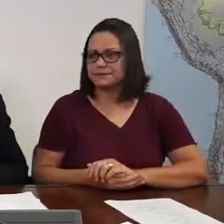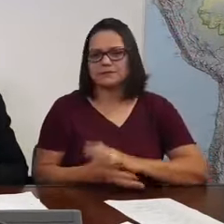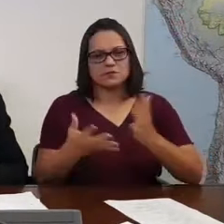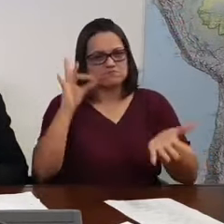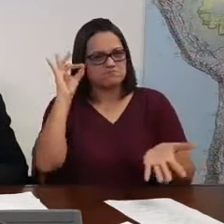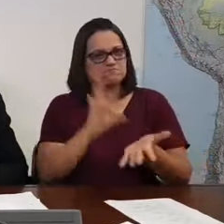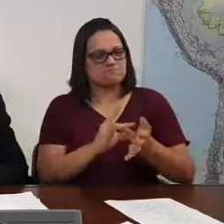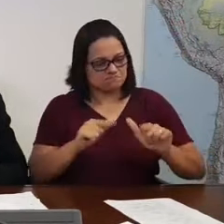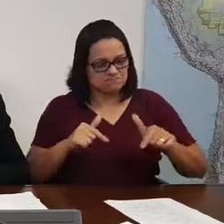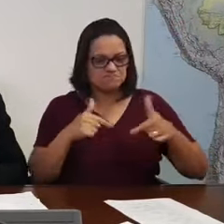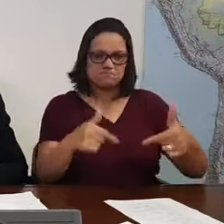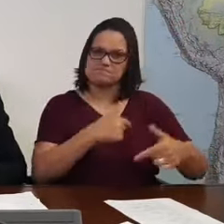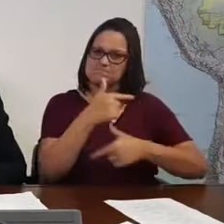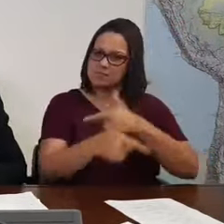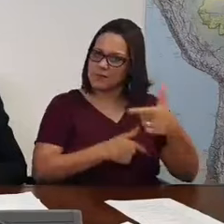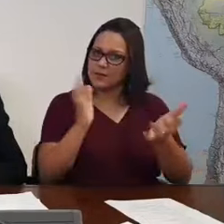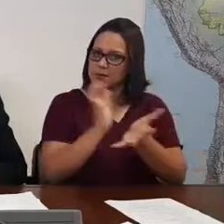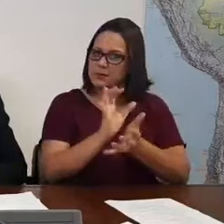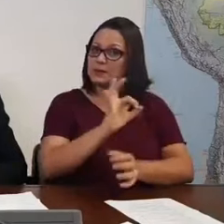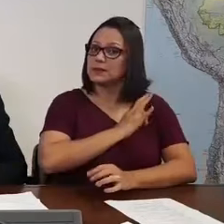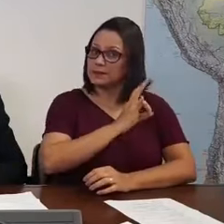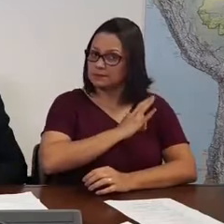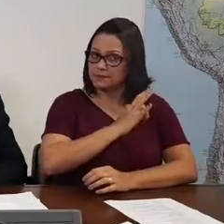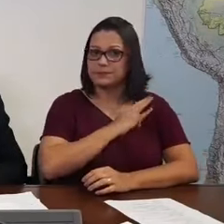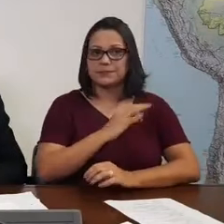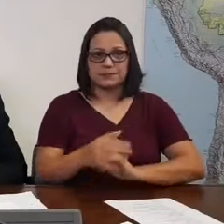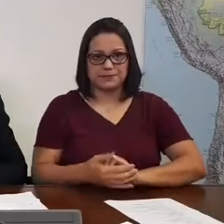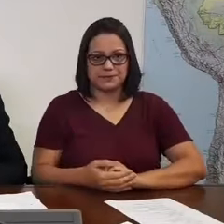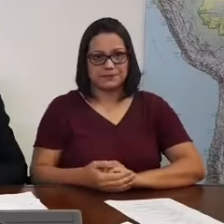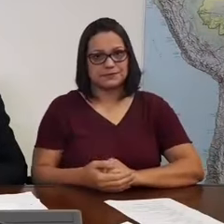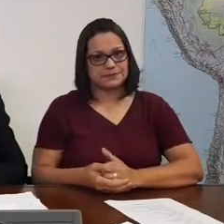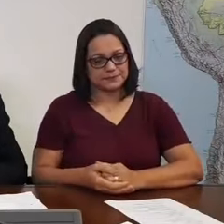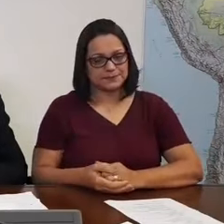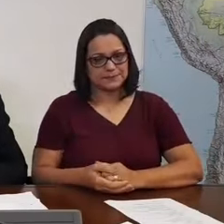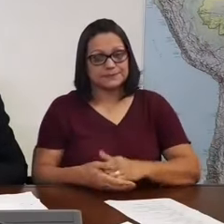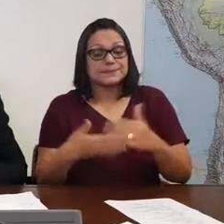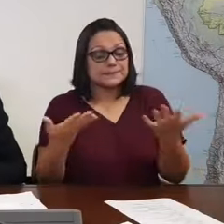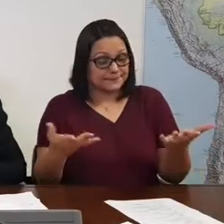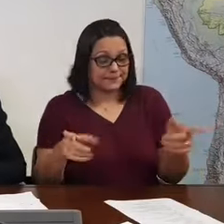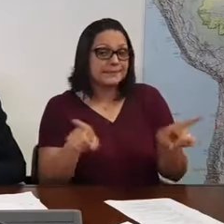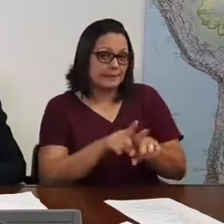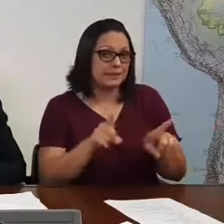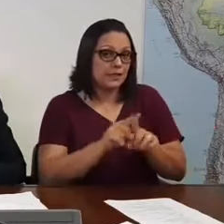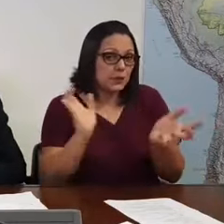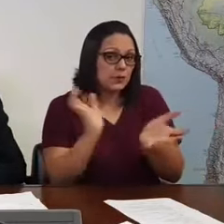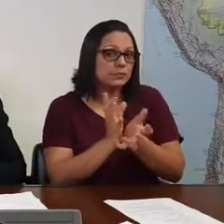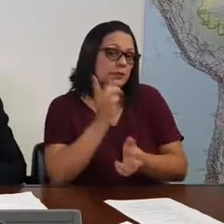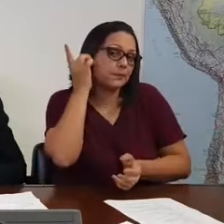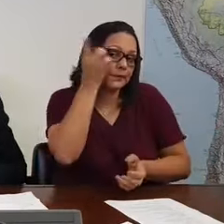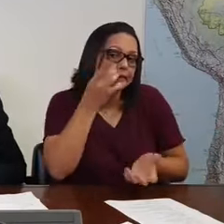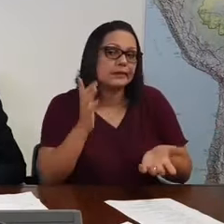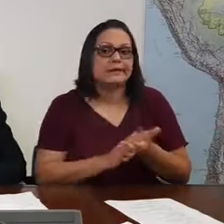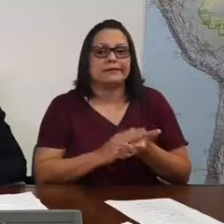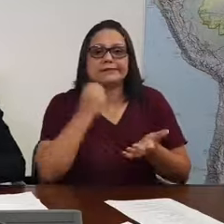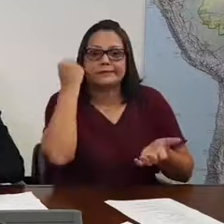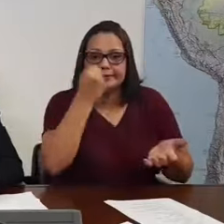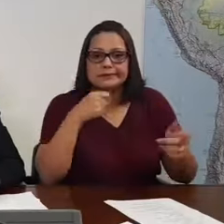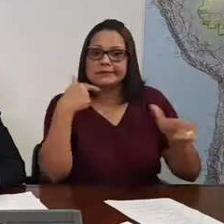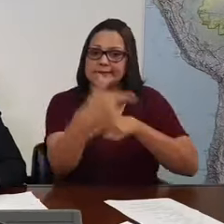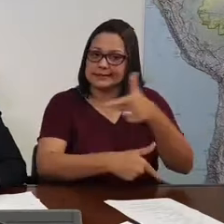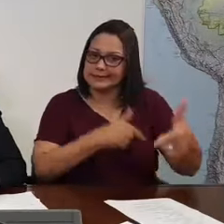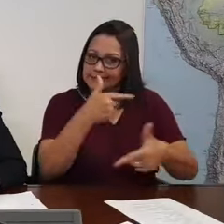efetivo lá o emprego da polícia com os recursos que o meio ambiente já tem. E, por fim, nós temos muitos parlamentares que são egressos das polícias